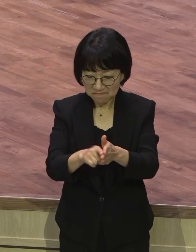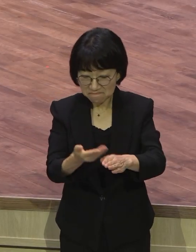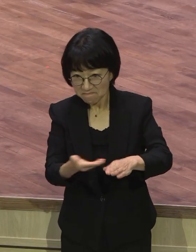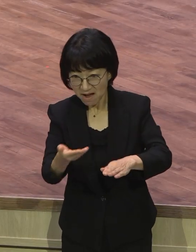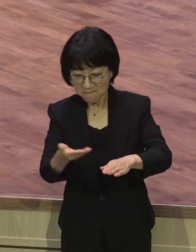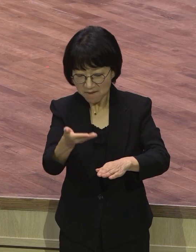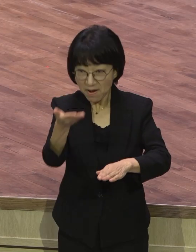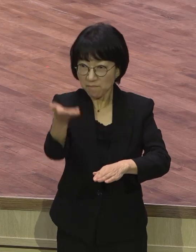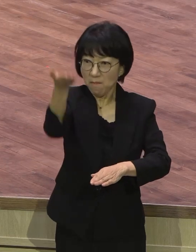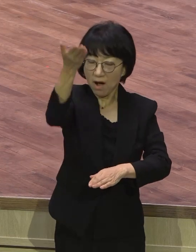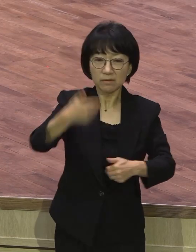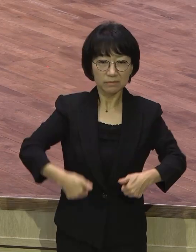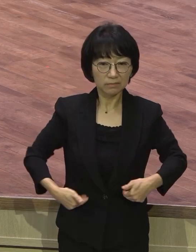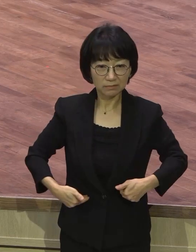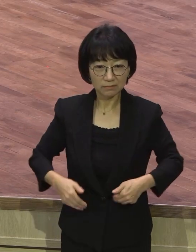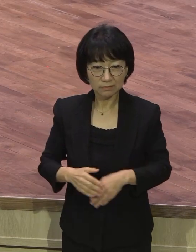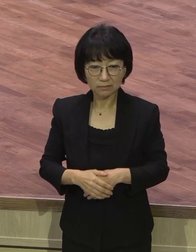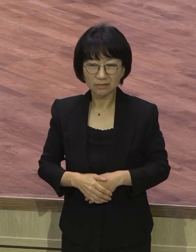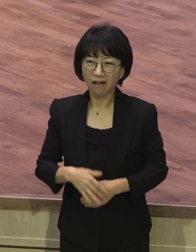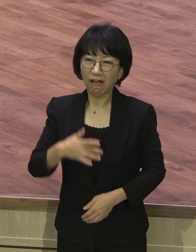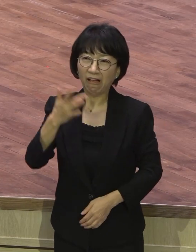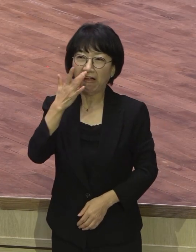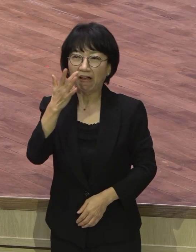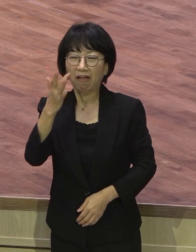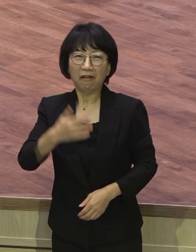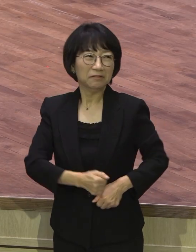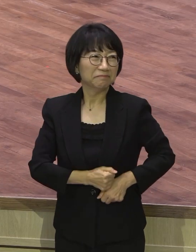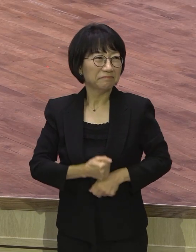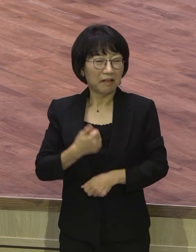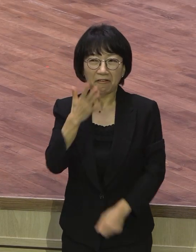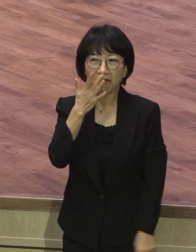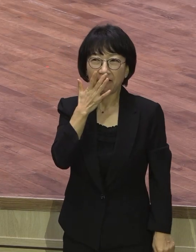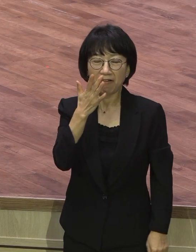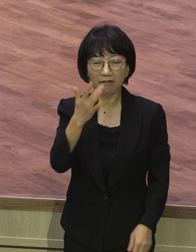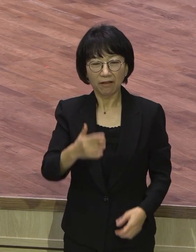교육자는 말할 것도 없어요. 타성에 젖으면 그날로 끝이에요.